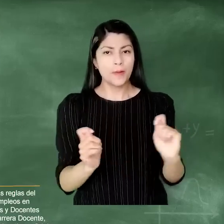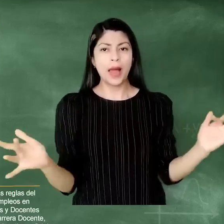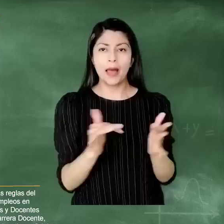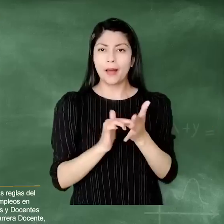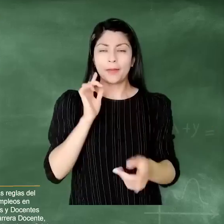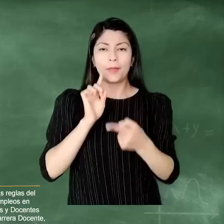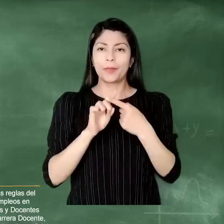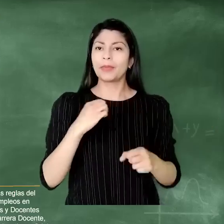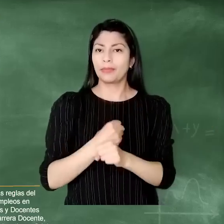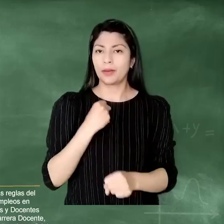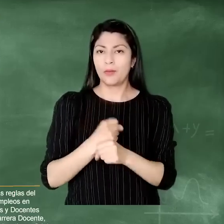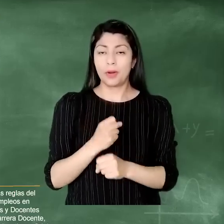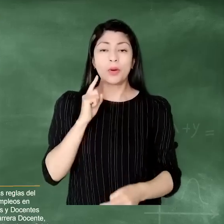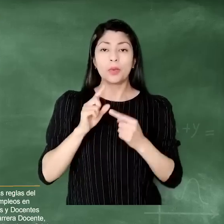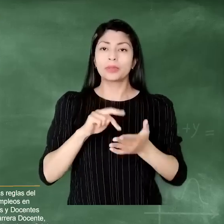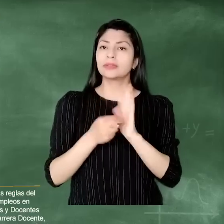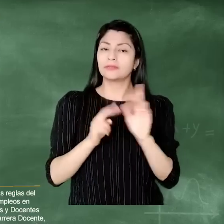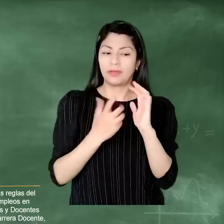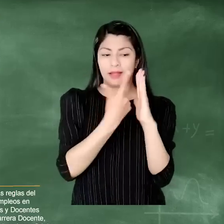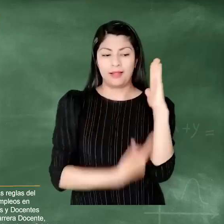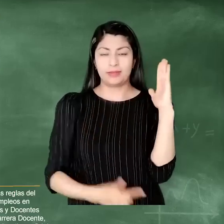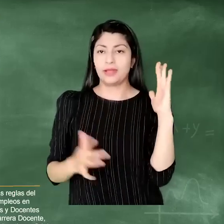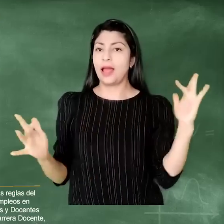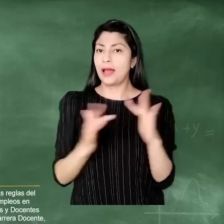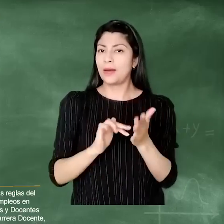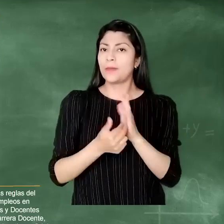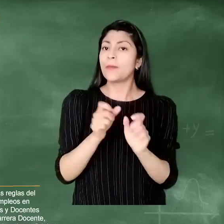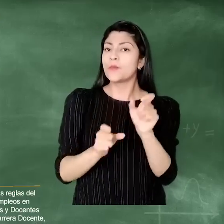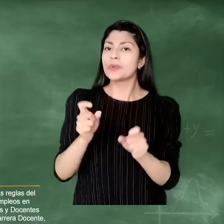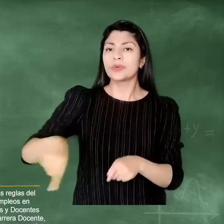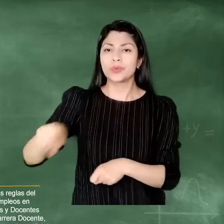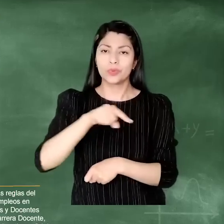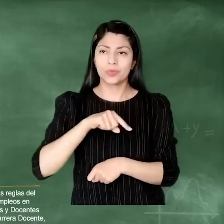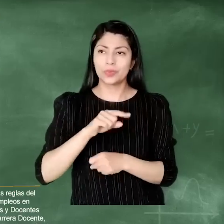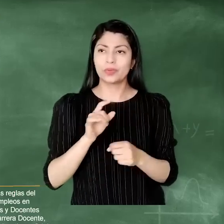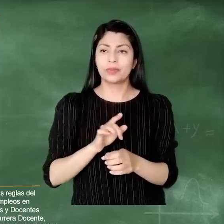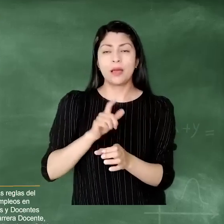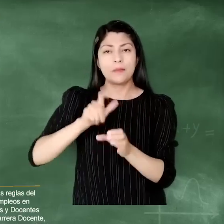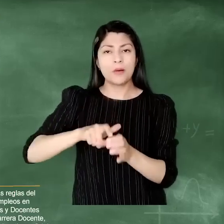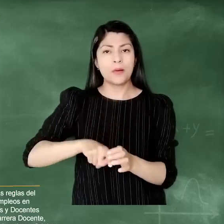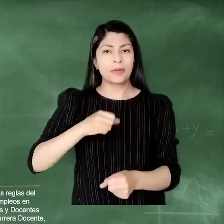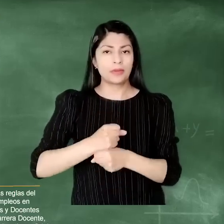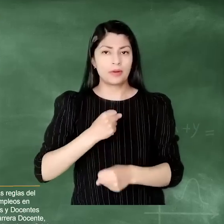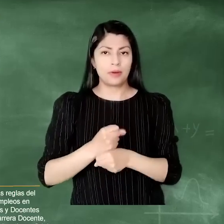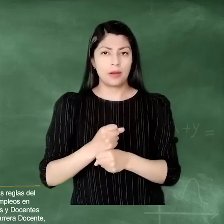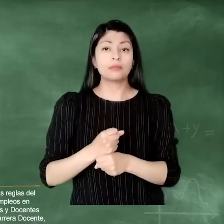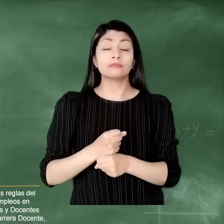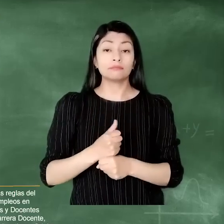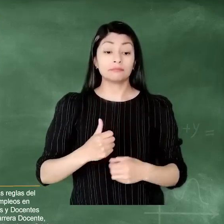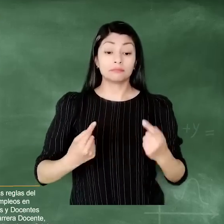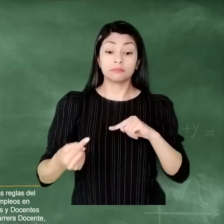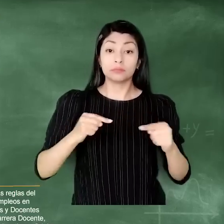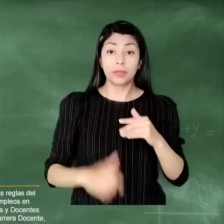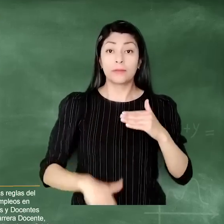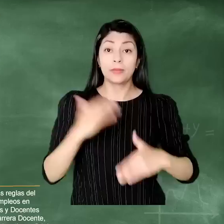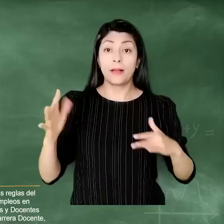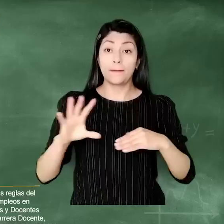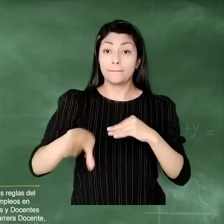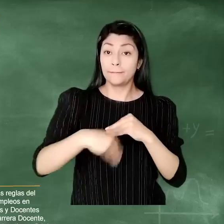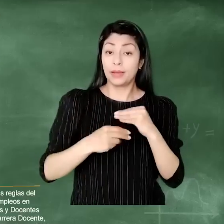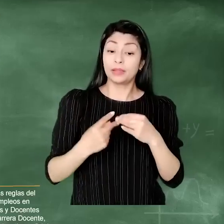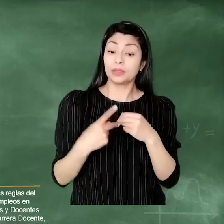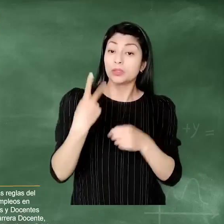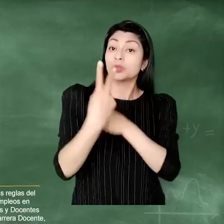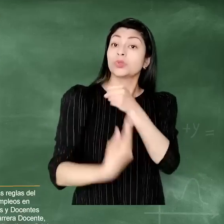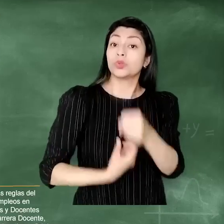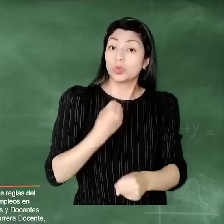empleo convocado para el cual se conforma dicha lista, así como para aquellas vacantes generadas a partir del inicio del